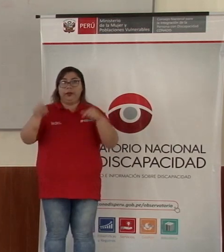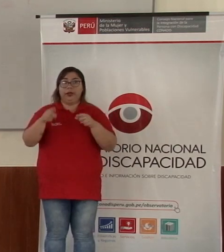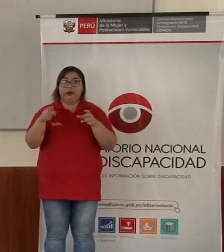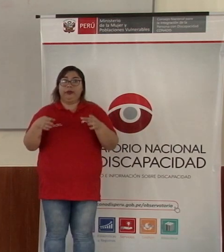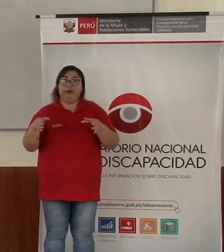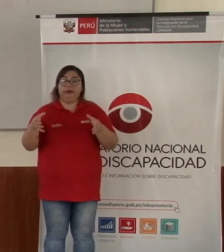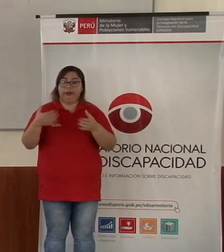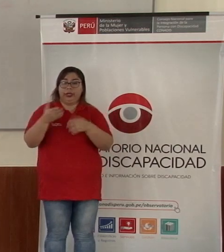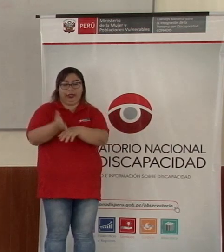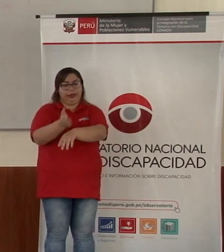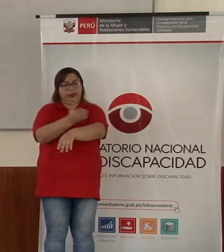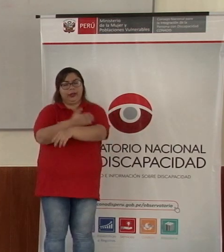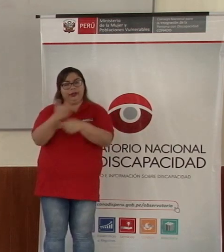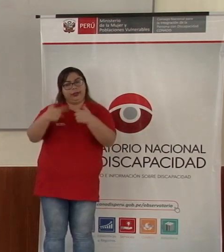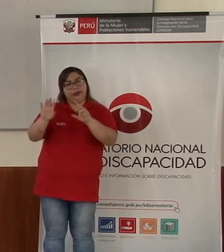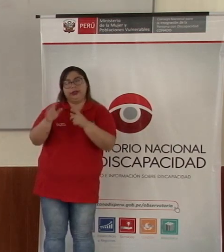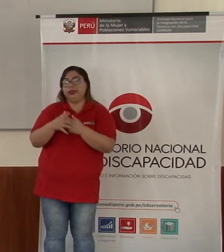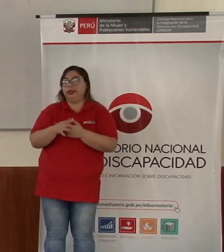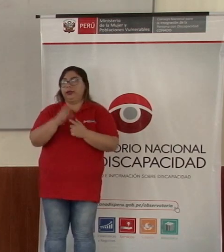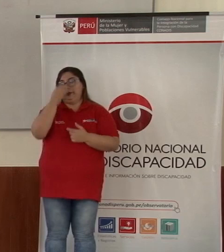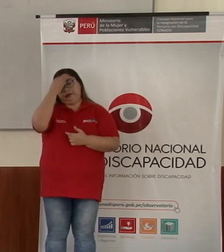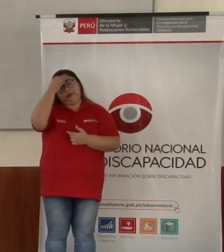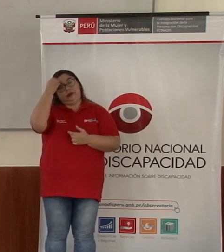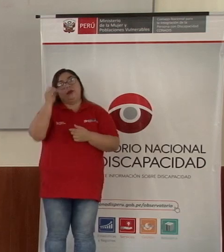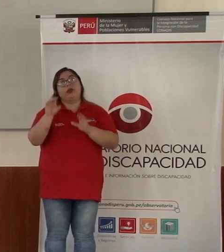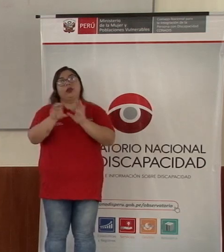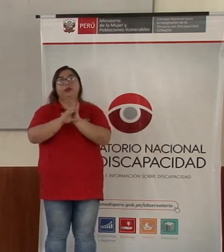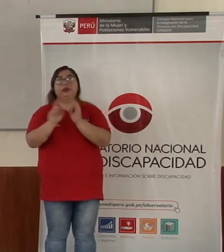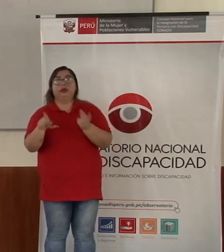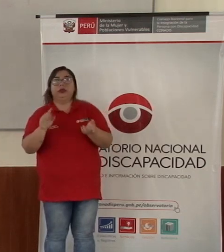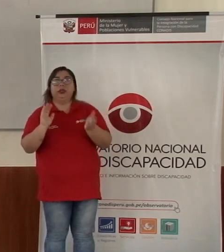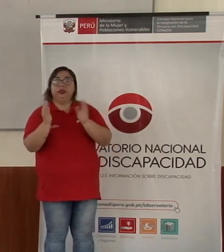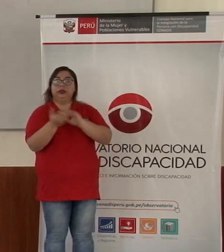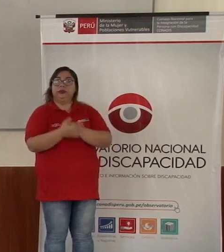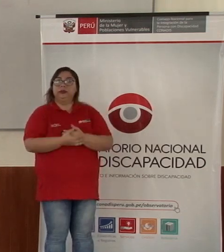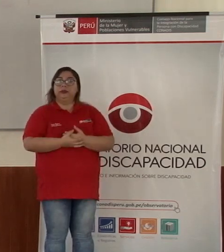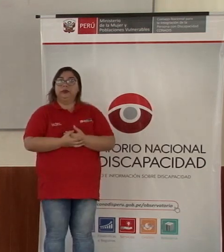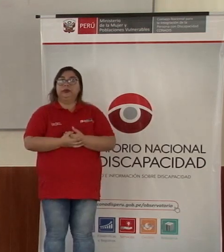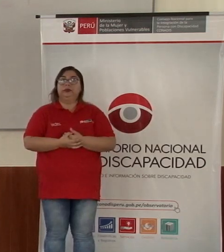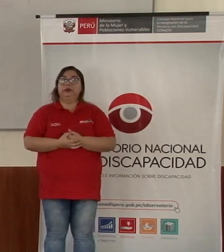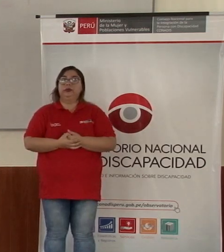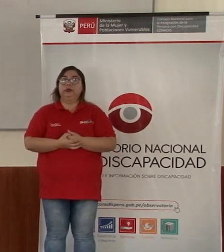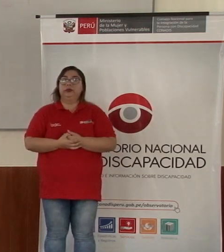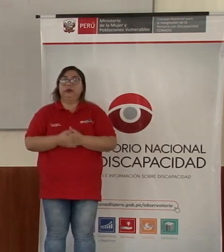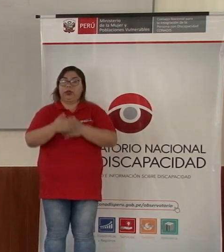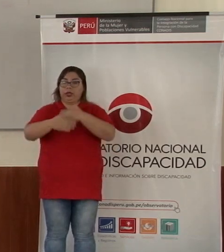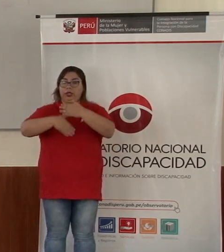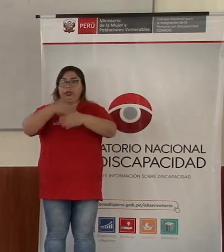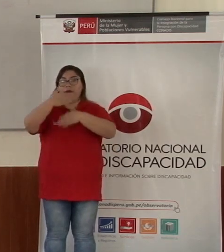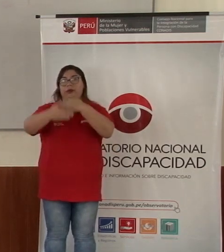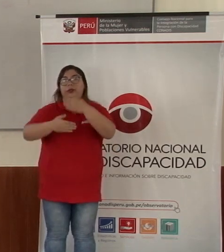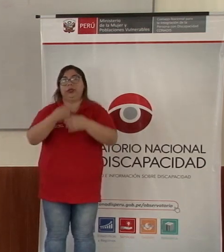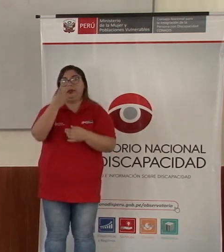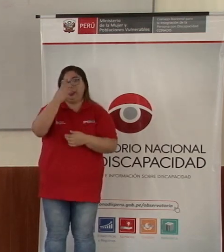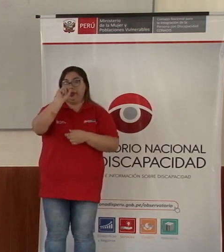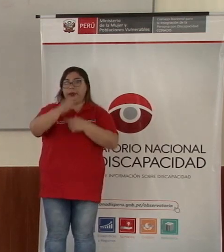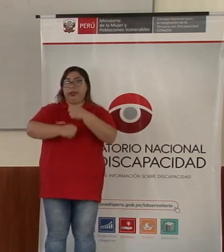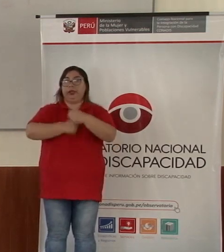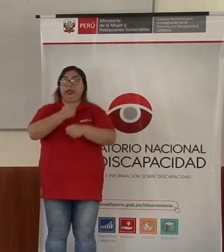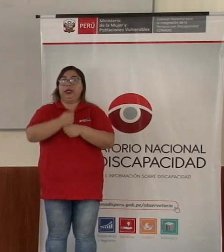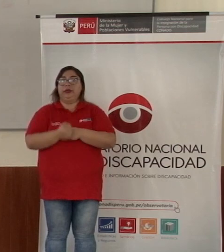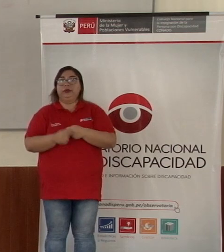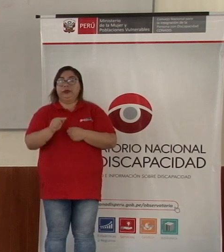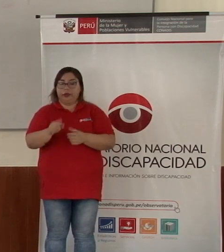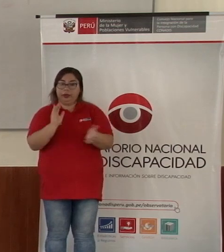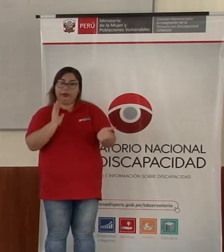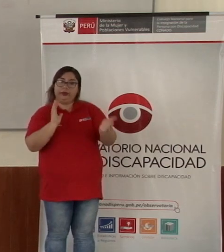constitucional que existe y al marco de la Convención de Naciones Unidas. Después de más de 20 años ha